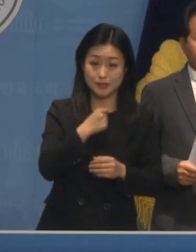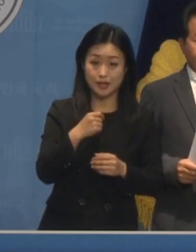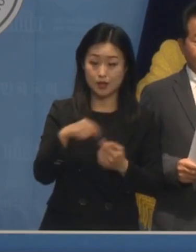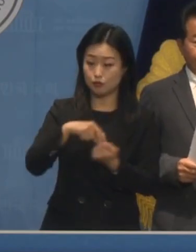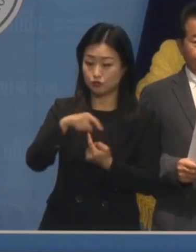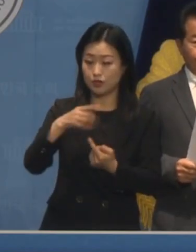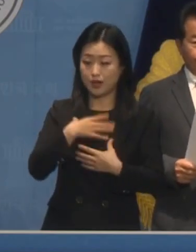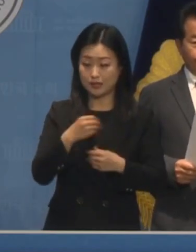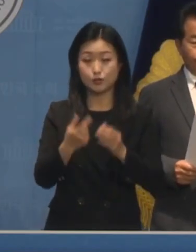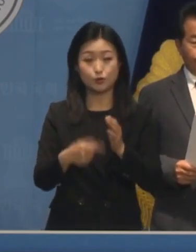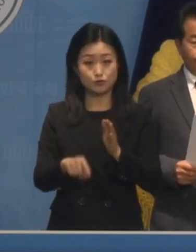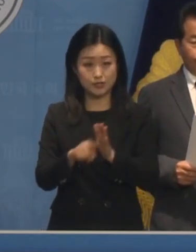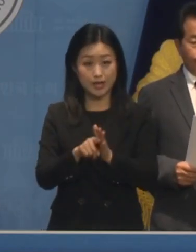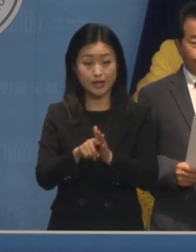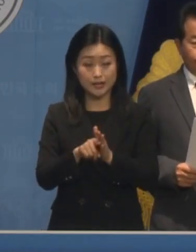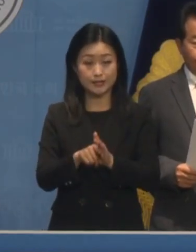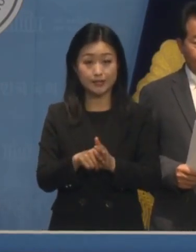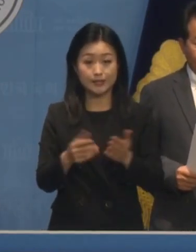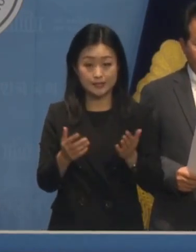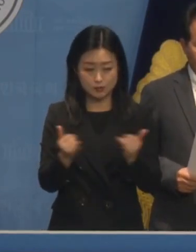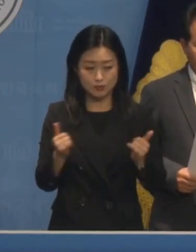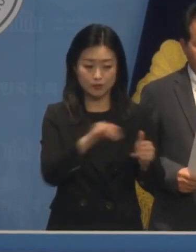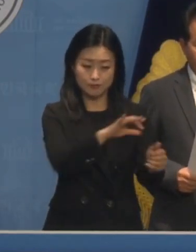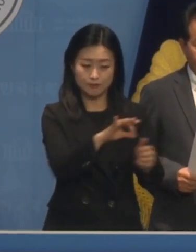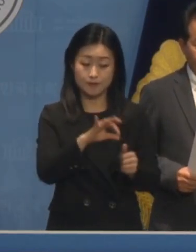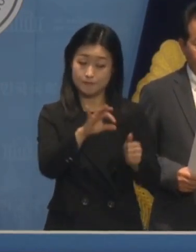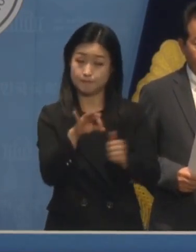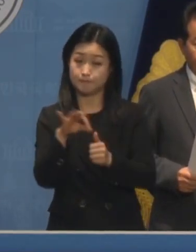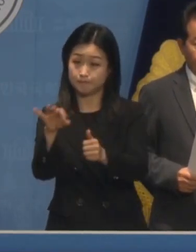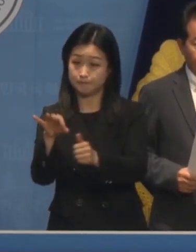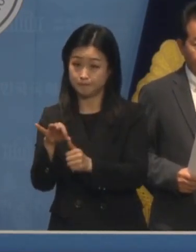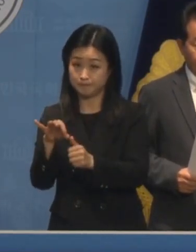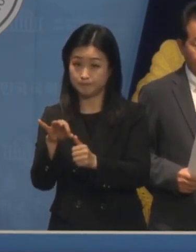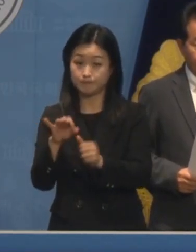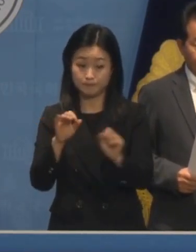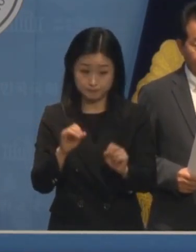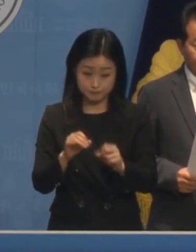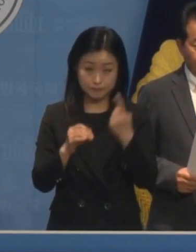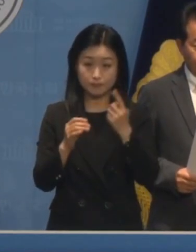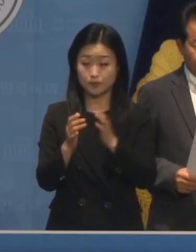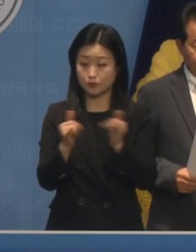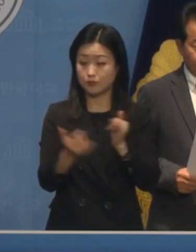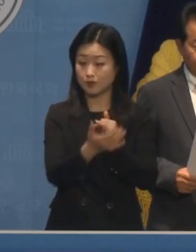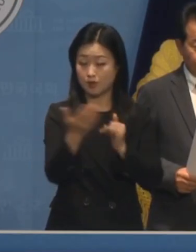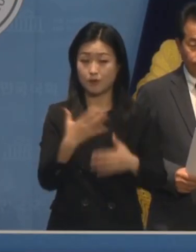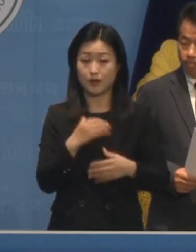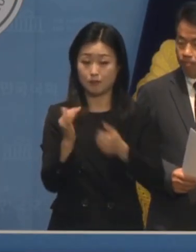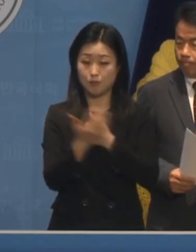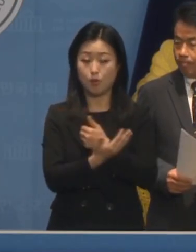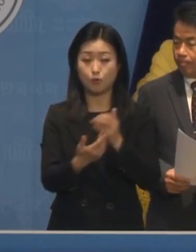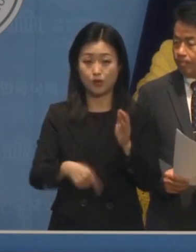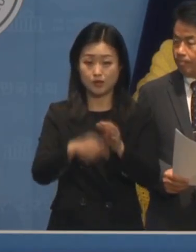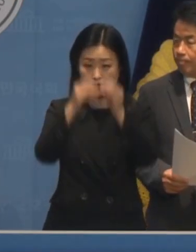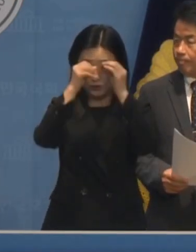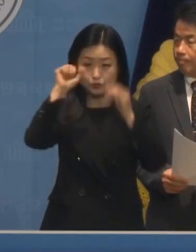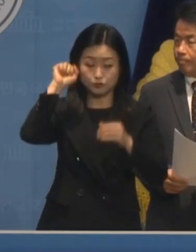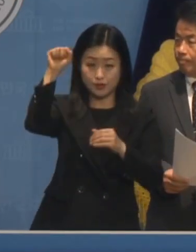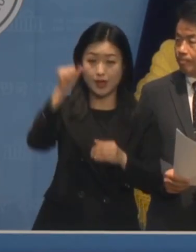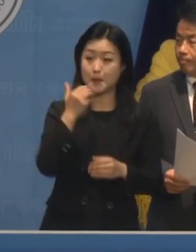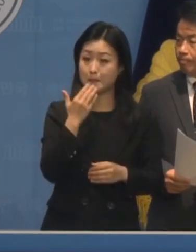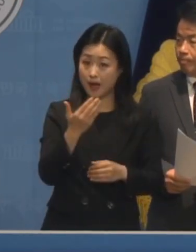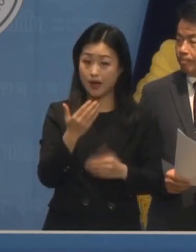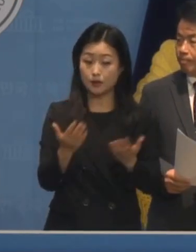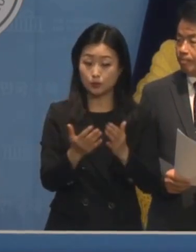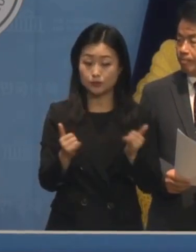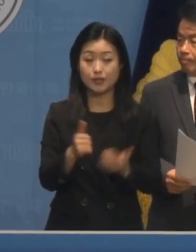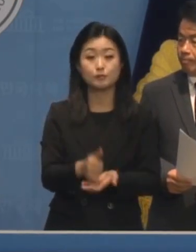위한 합리적 인력이 투입되고 노동자 시민 안전이 담보될 때까지 끝까지 투쟁하겠습니다 노동이